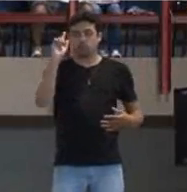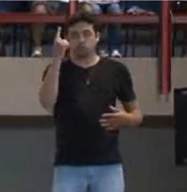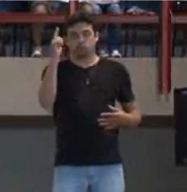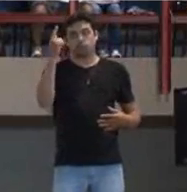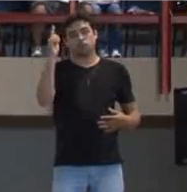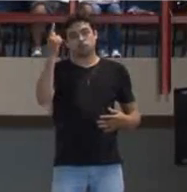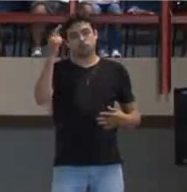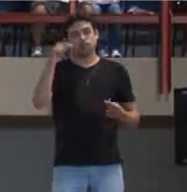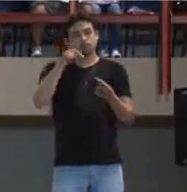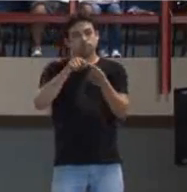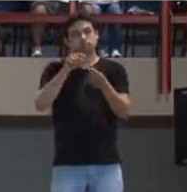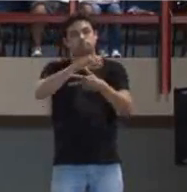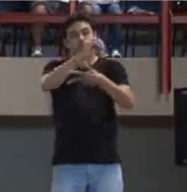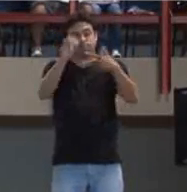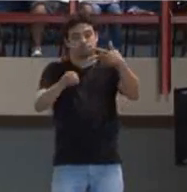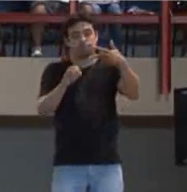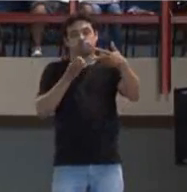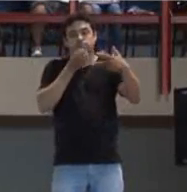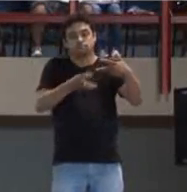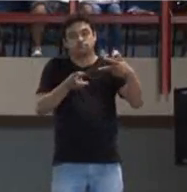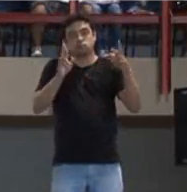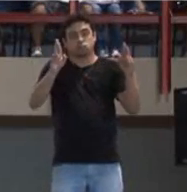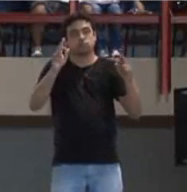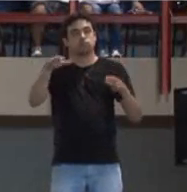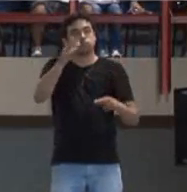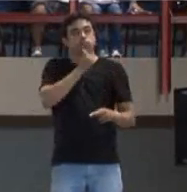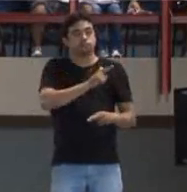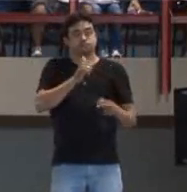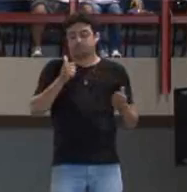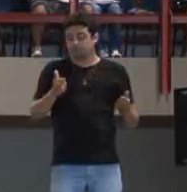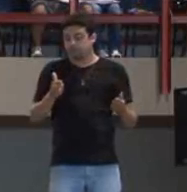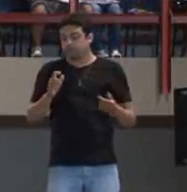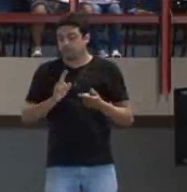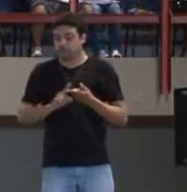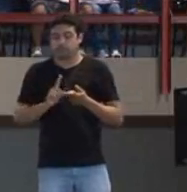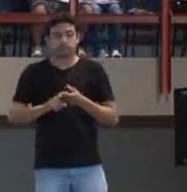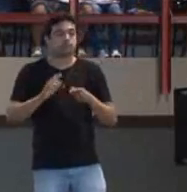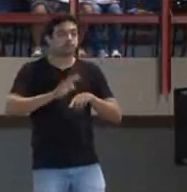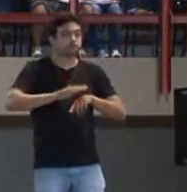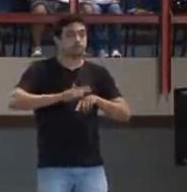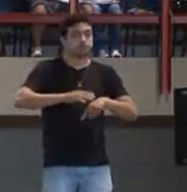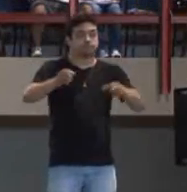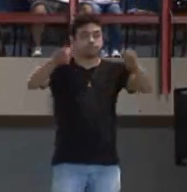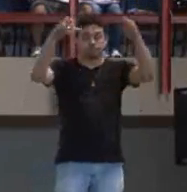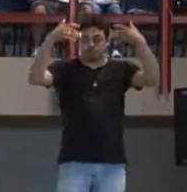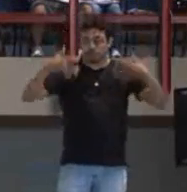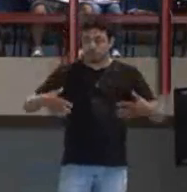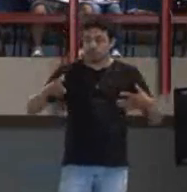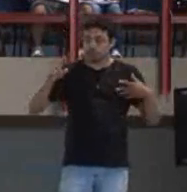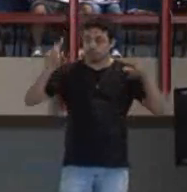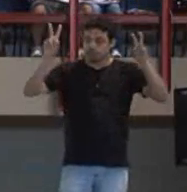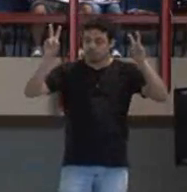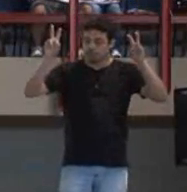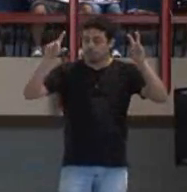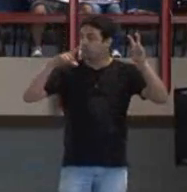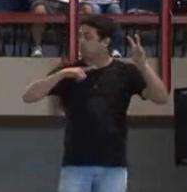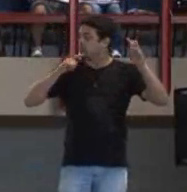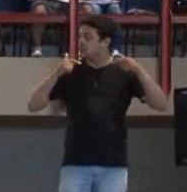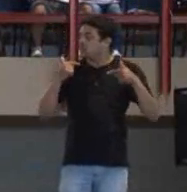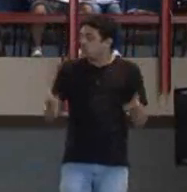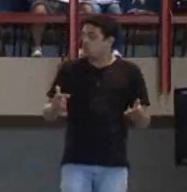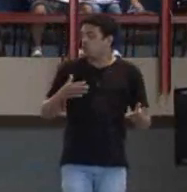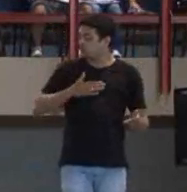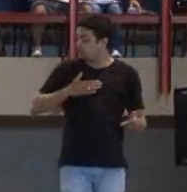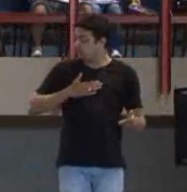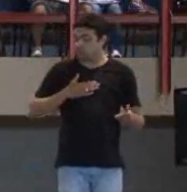Enem Espero que venha ser útil ficou para mim falar um pouco sobre um dos temas e aí vem a sorte